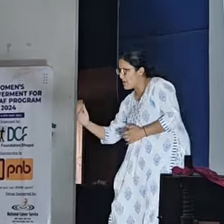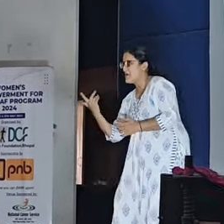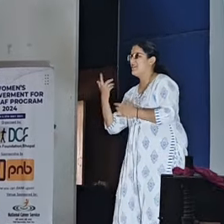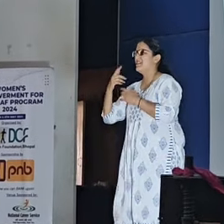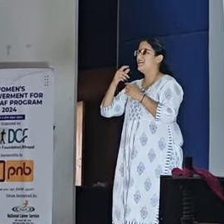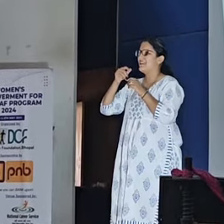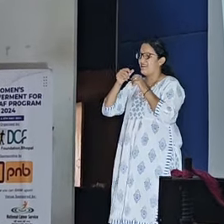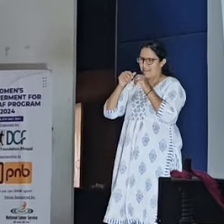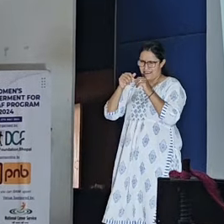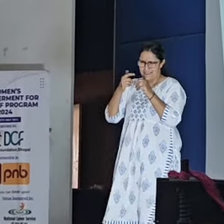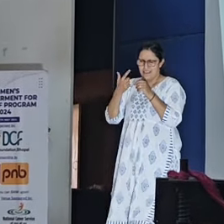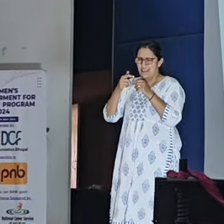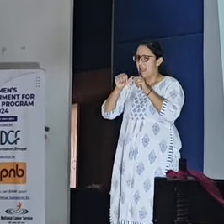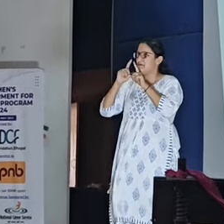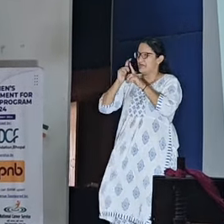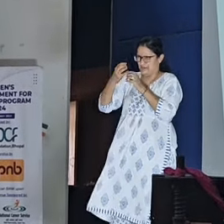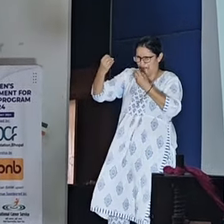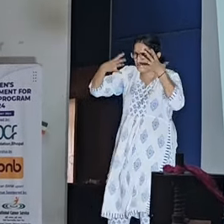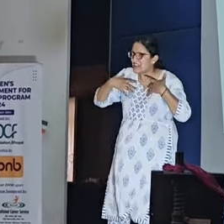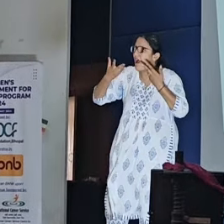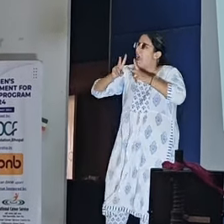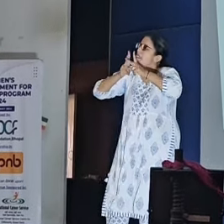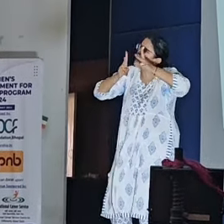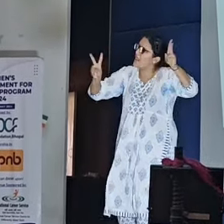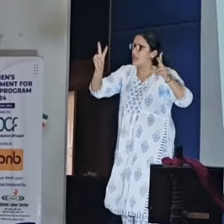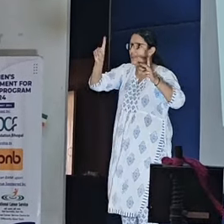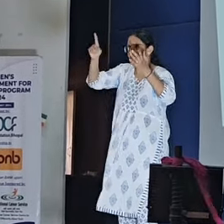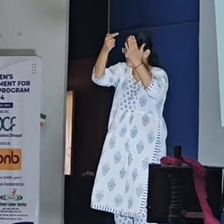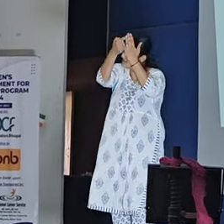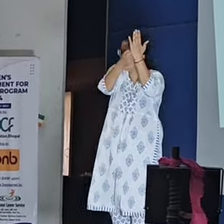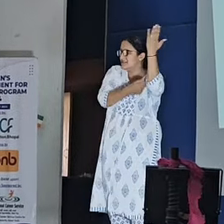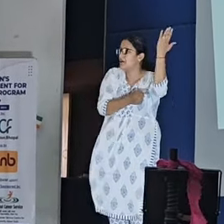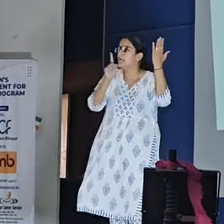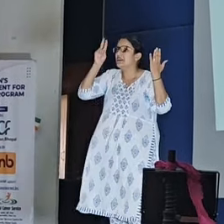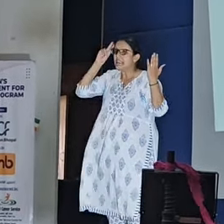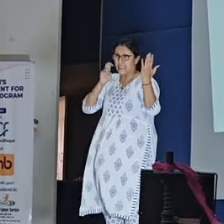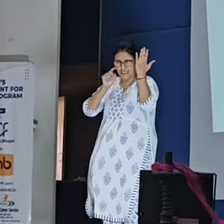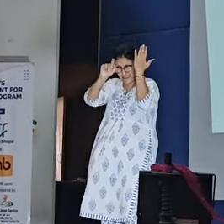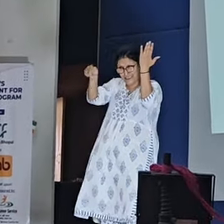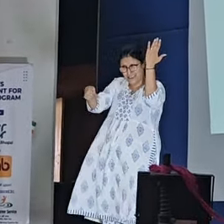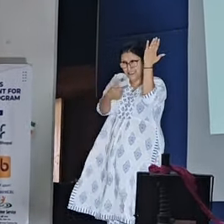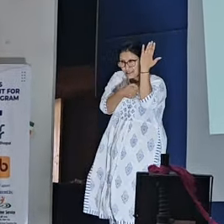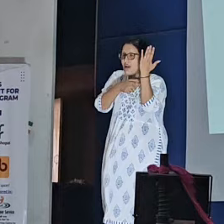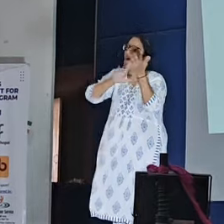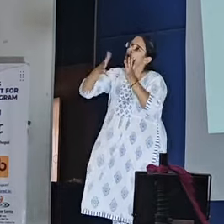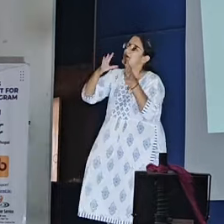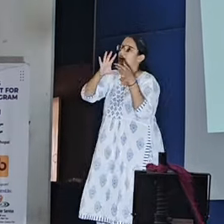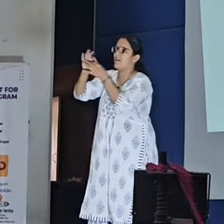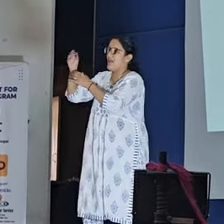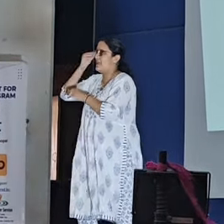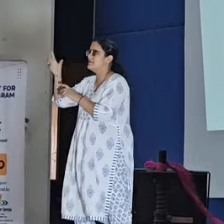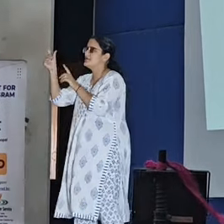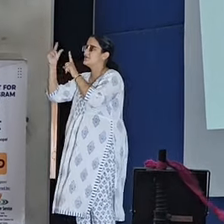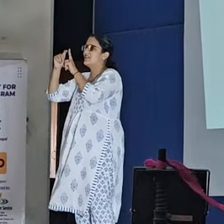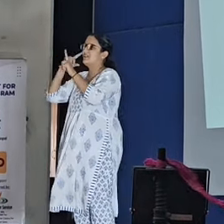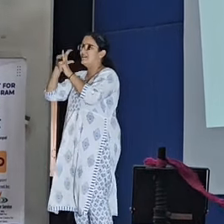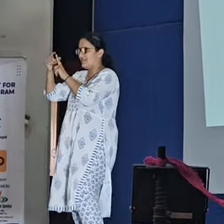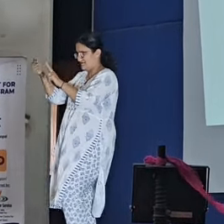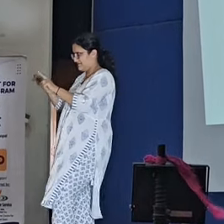बहुत सारी नॉलेज रहती है कि हमें क्या करना चाहिए, क्या नहीं करना चाहिए, और इस डिसेबिलिटी लिस्ट में हमारे अशर को